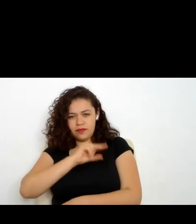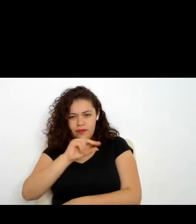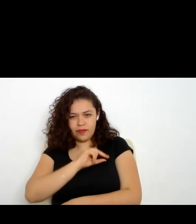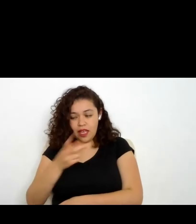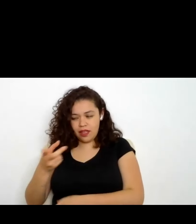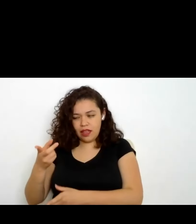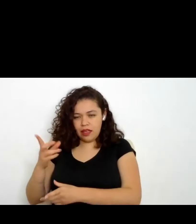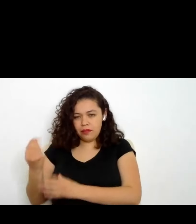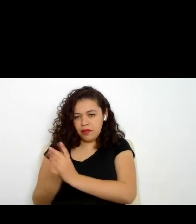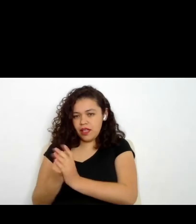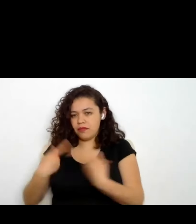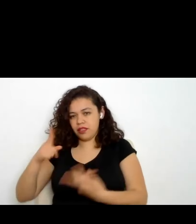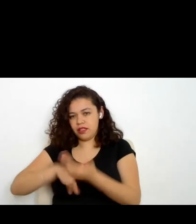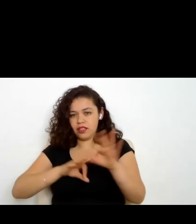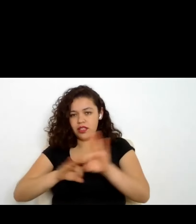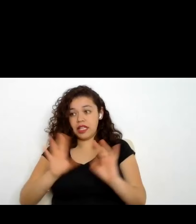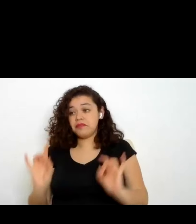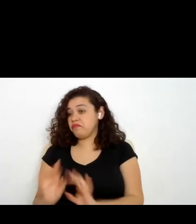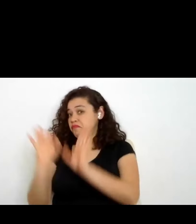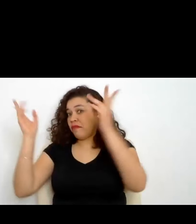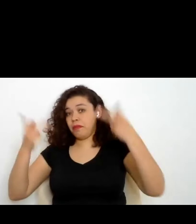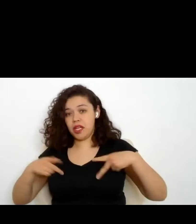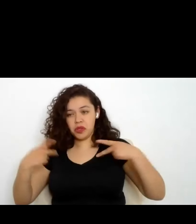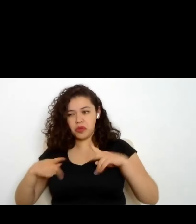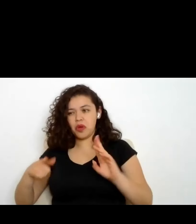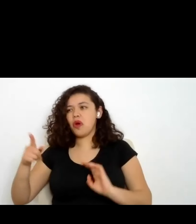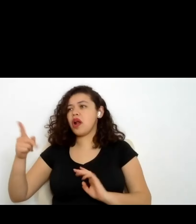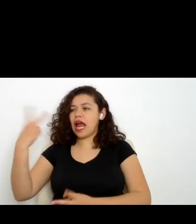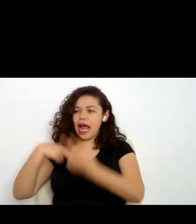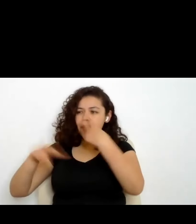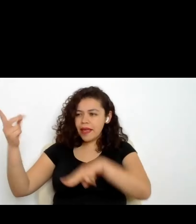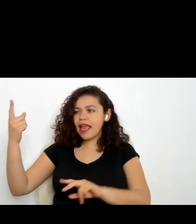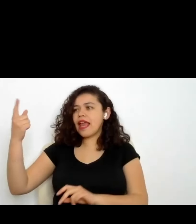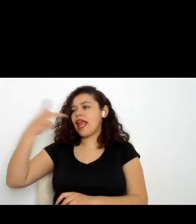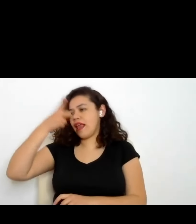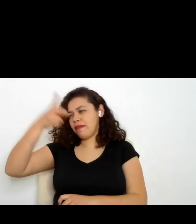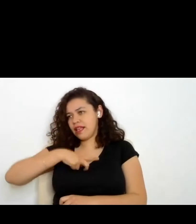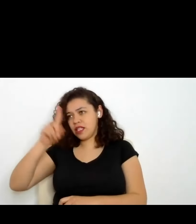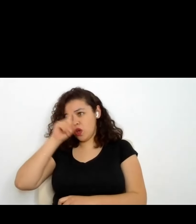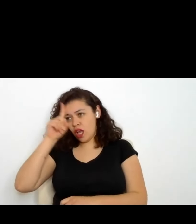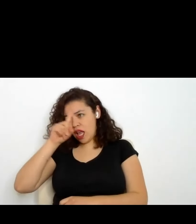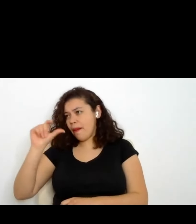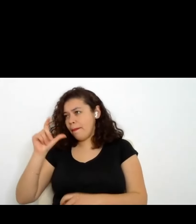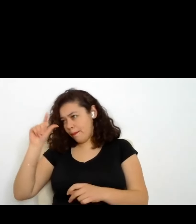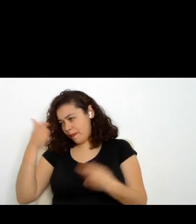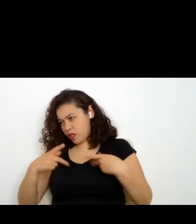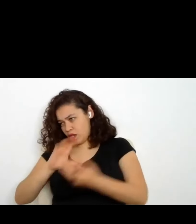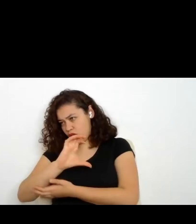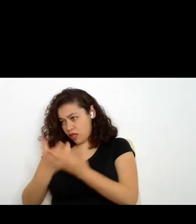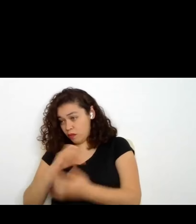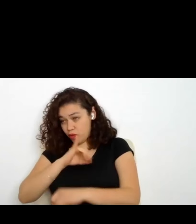pues, si un día un cliente me pide que le refiera a alguien, ¿le puedo dar tus datos